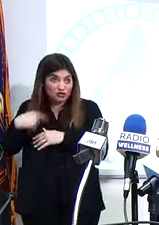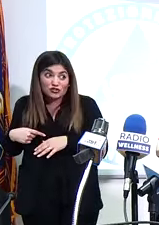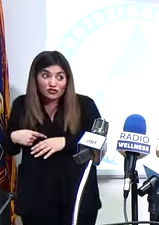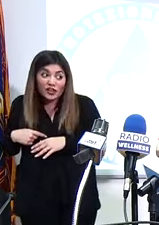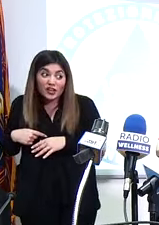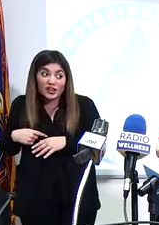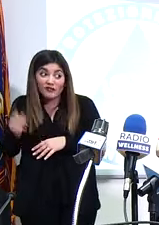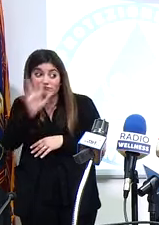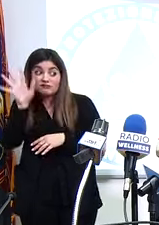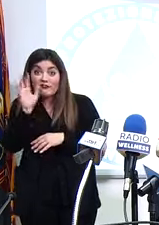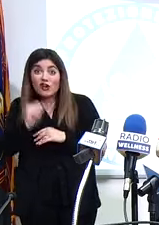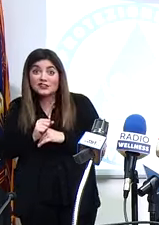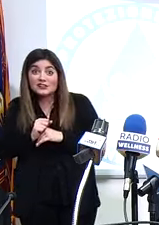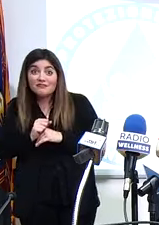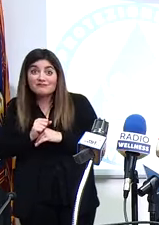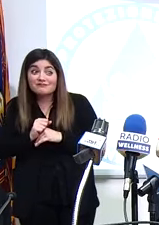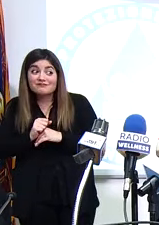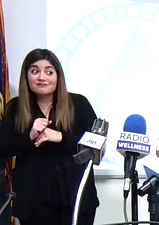con l'oste?